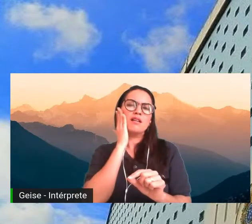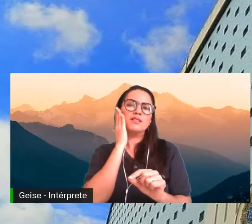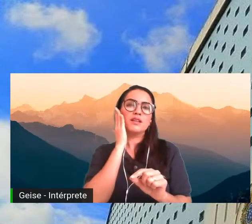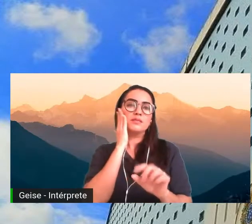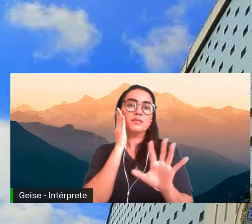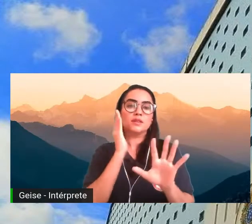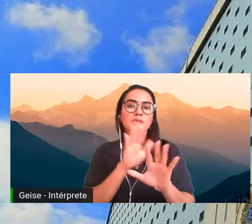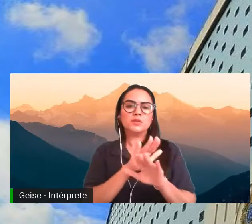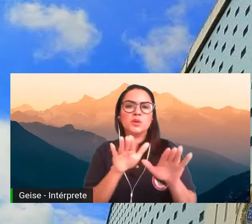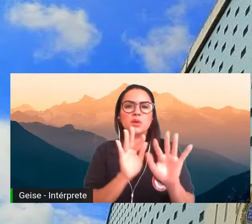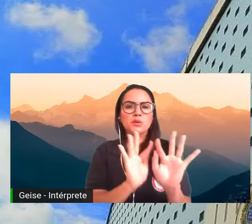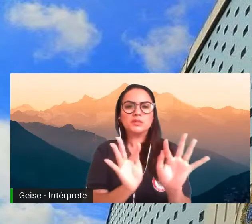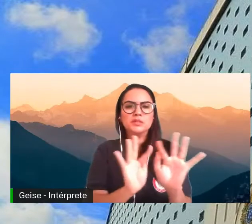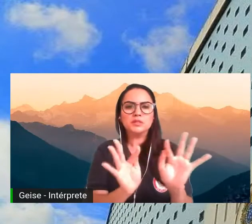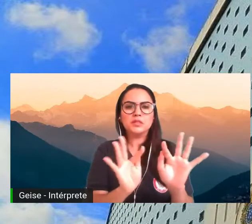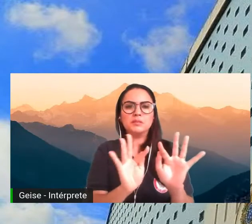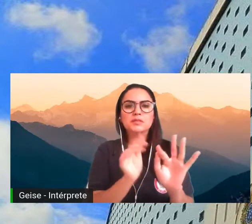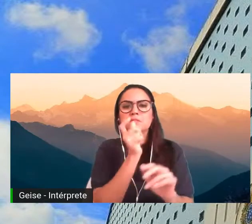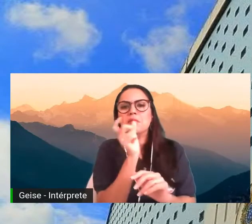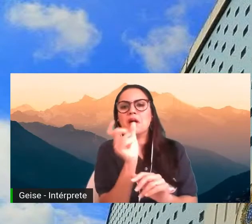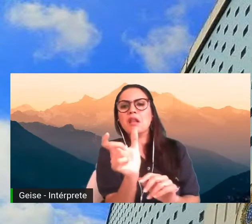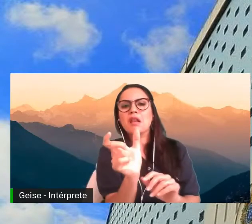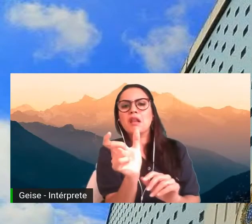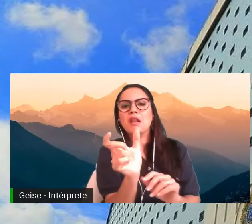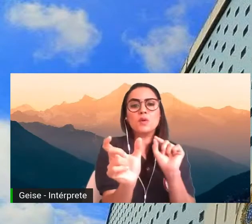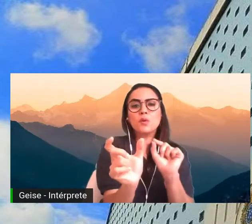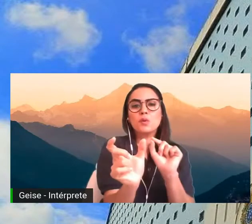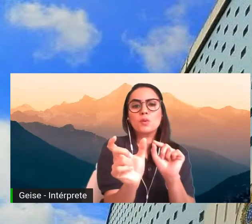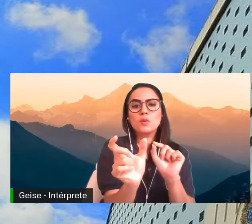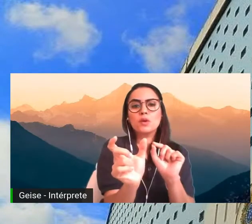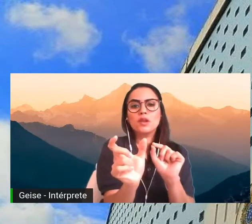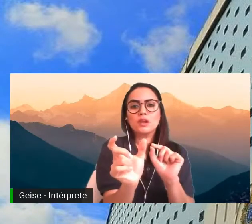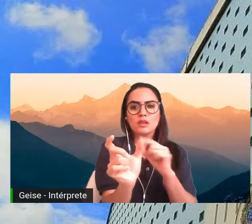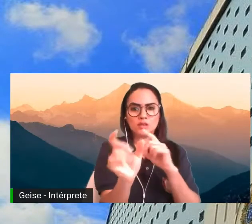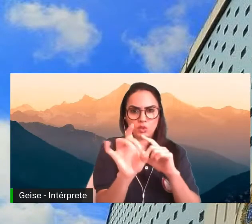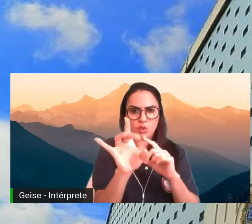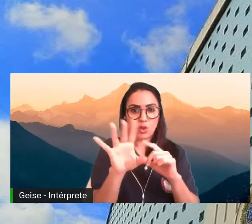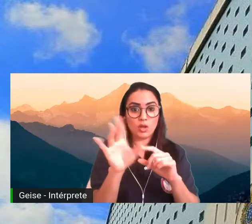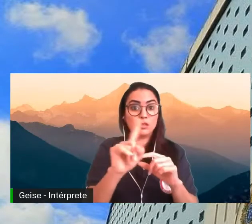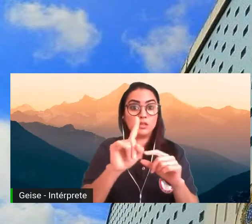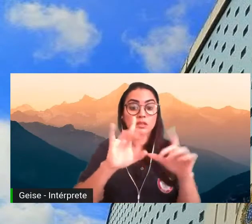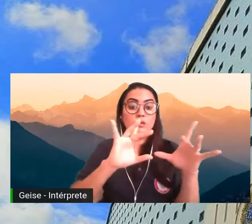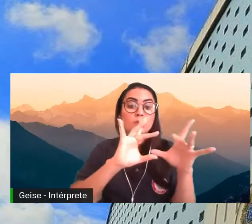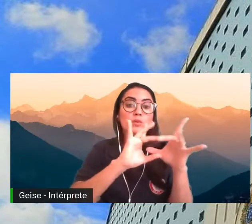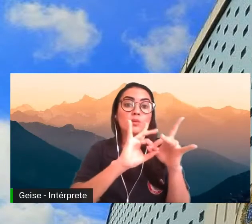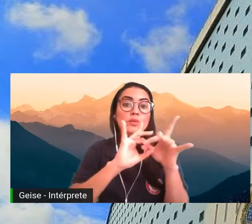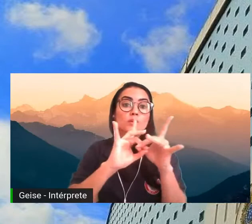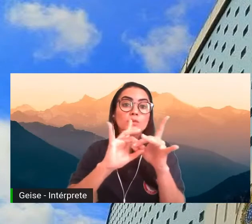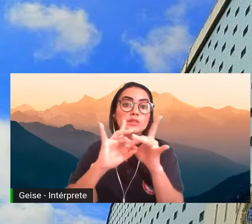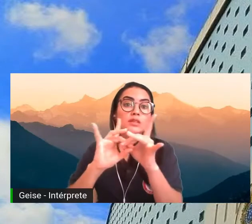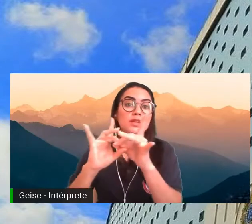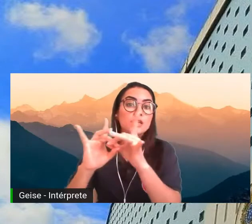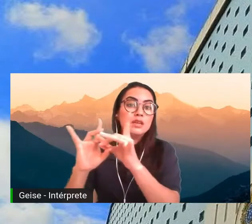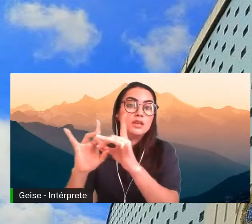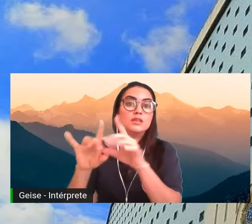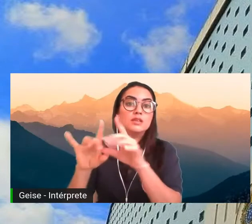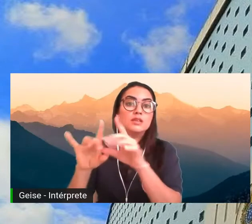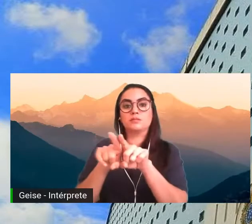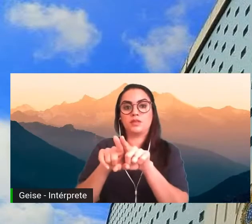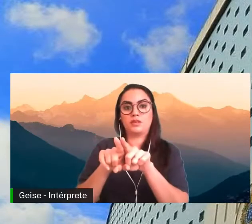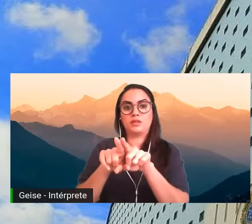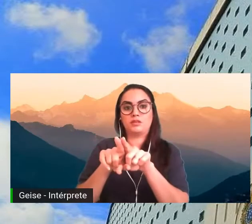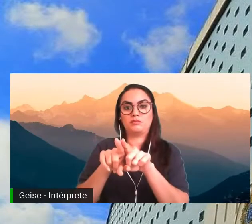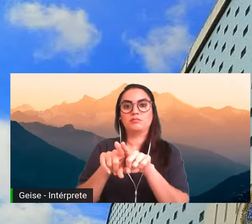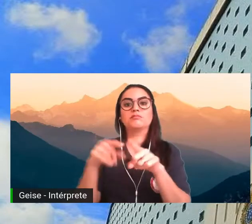aqui. Você entender o que está subjacente a ele, quais são as circunstâncias em que isso é falado.